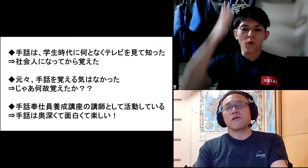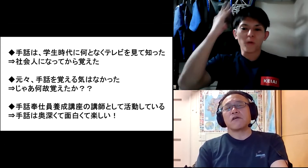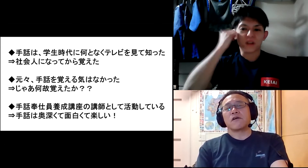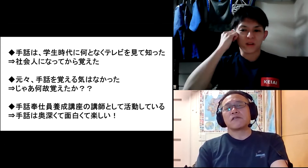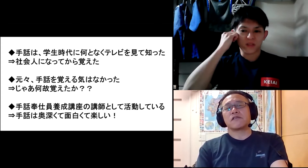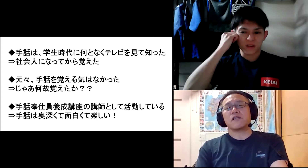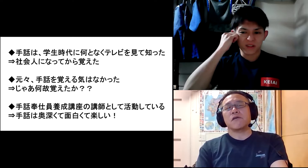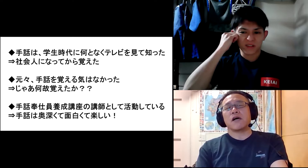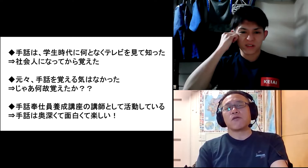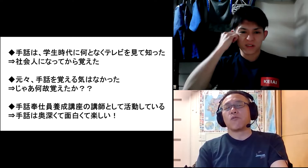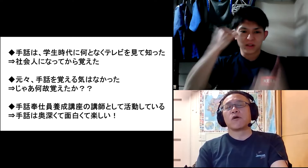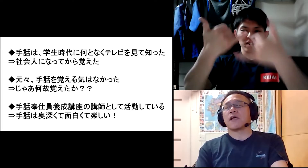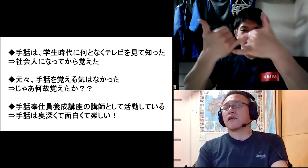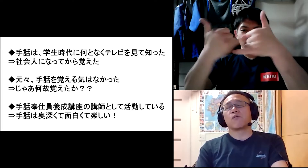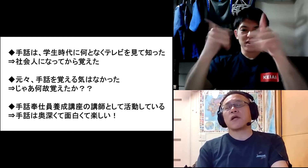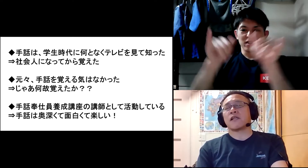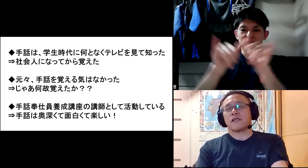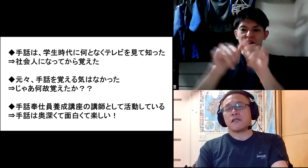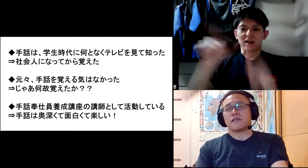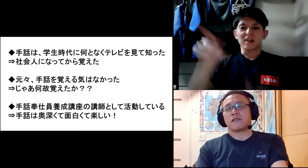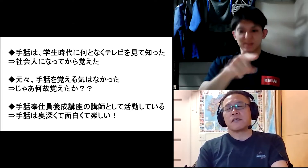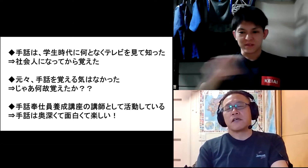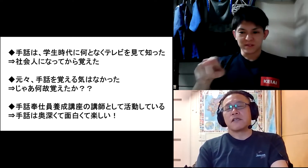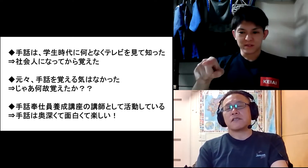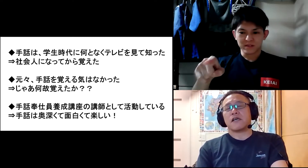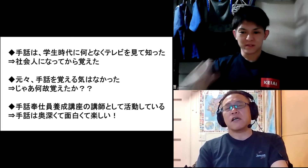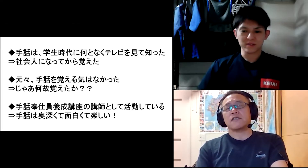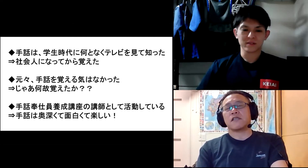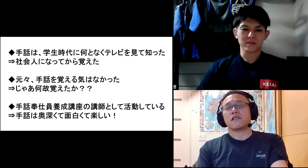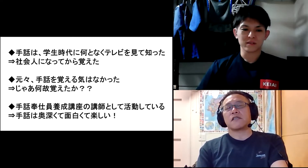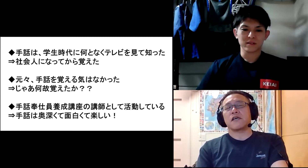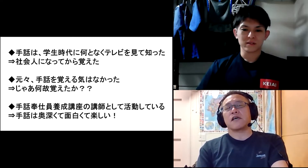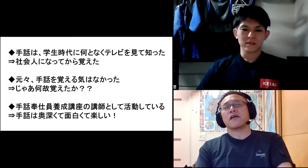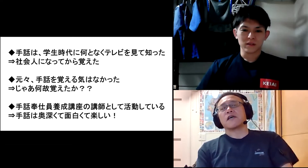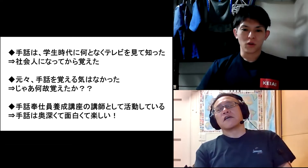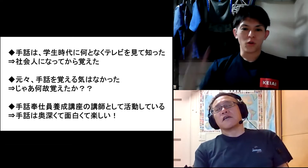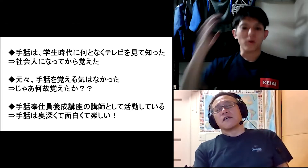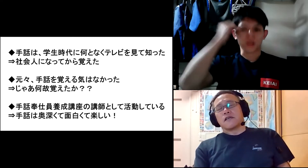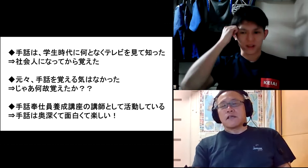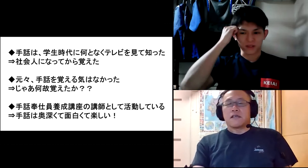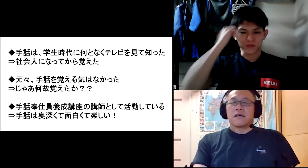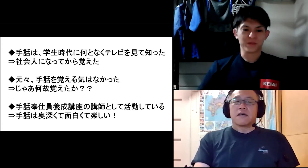ど、実際には覚えられなかったです。で、社会人になって、